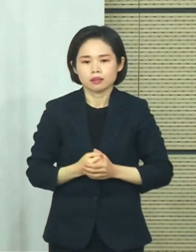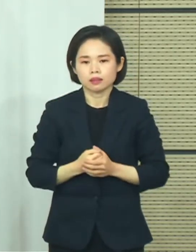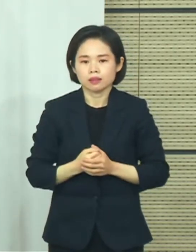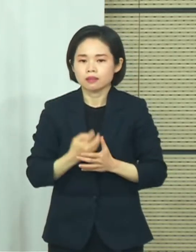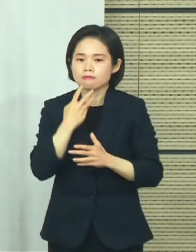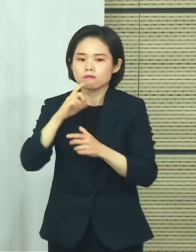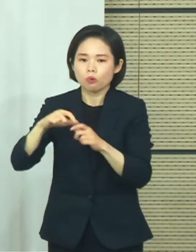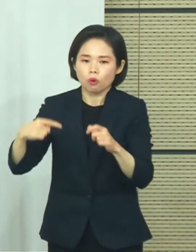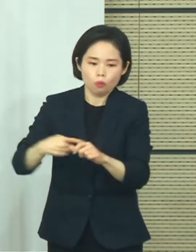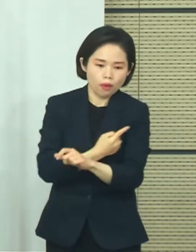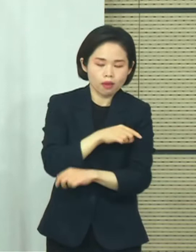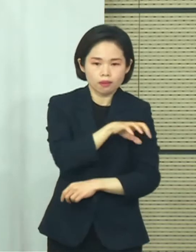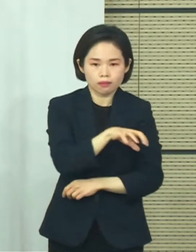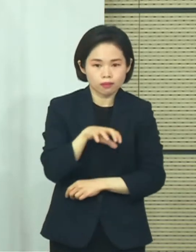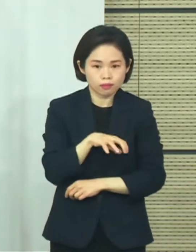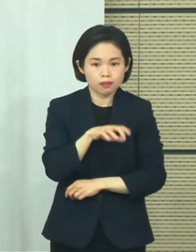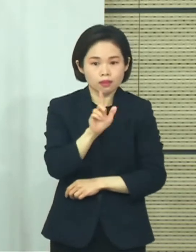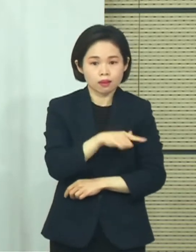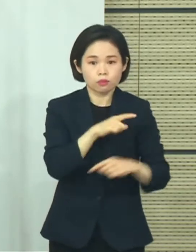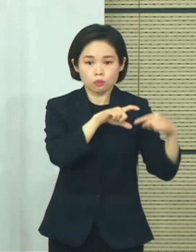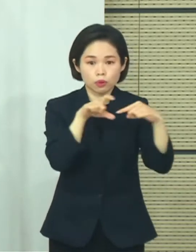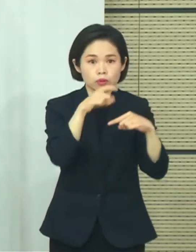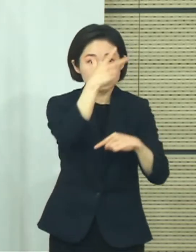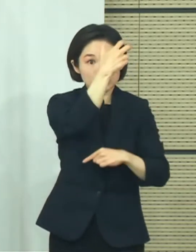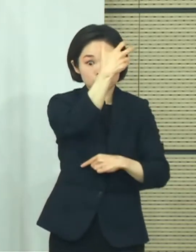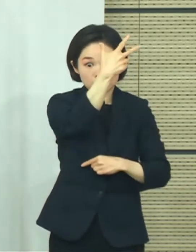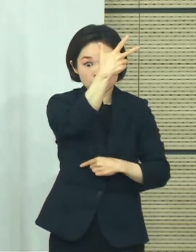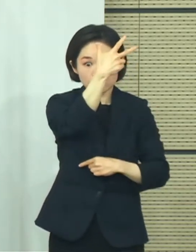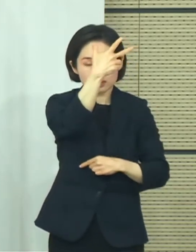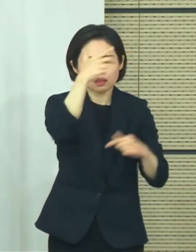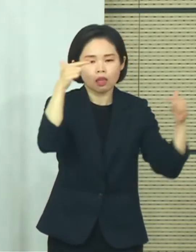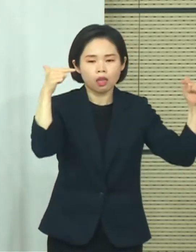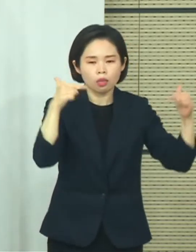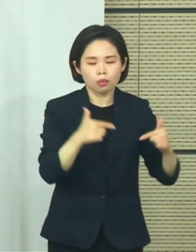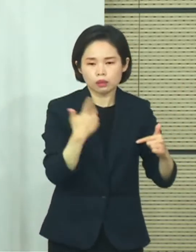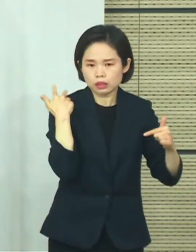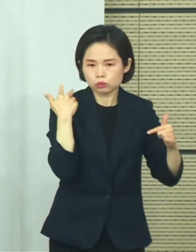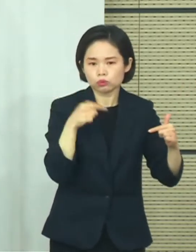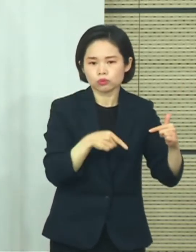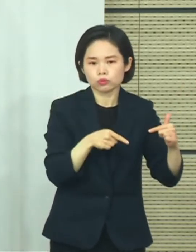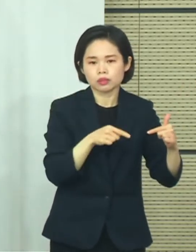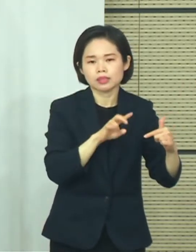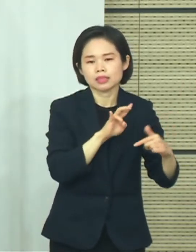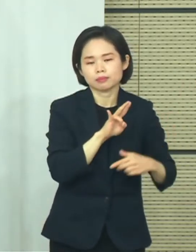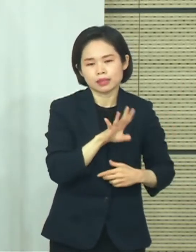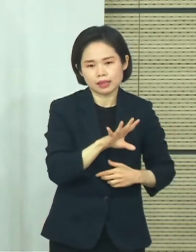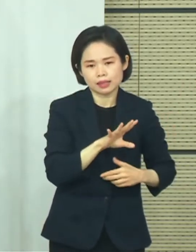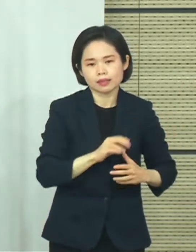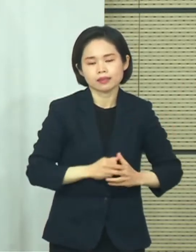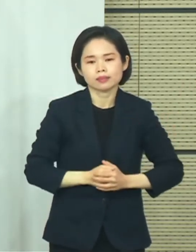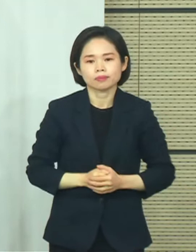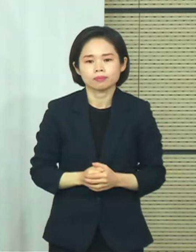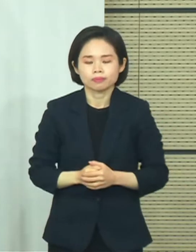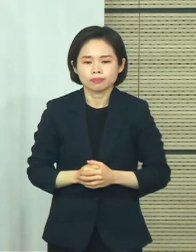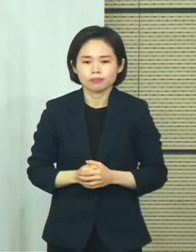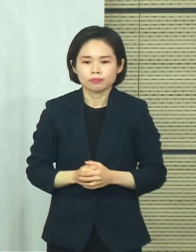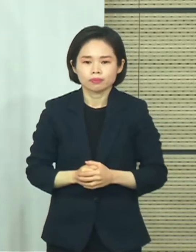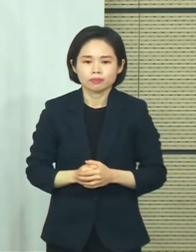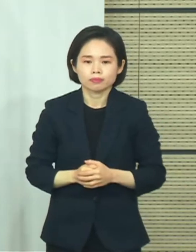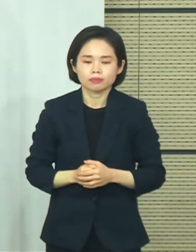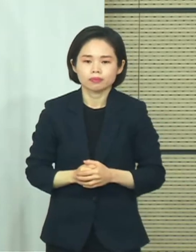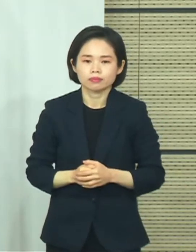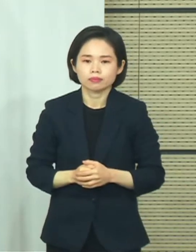비수도권 은 일평균 77명 에서 지난 한주는 23 명 수준으로 감소하였습니다